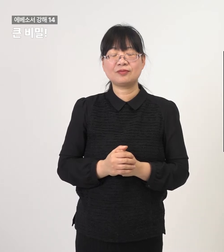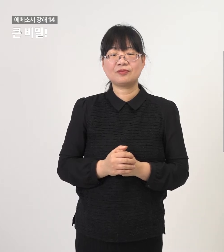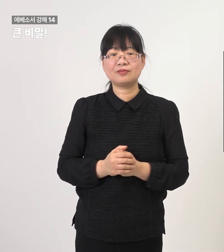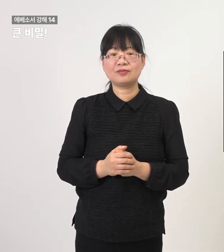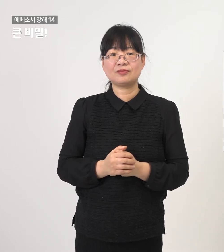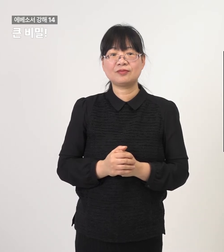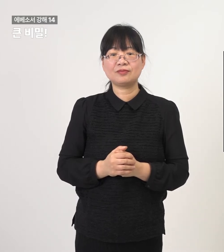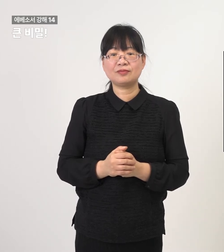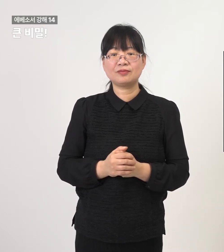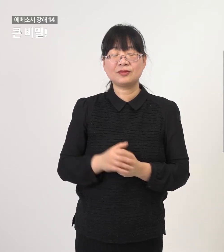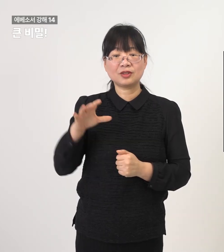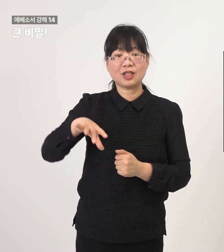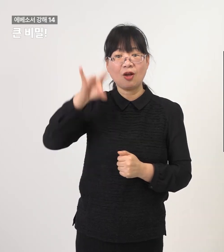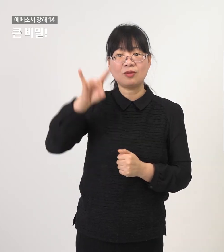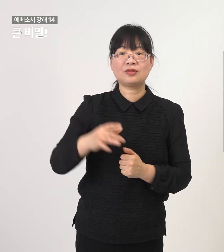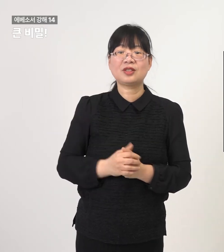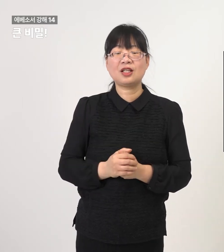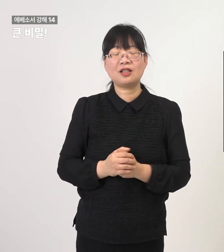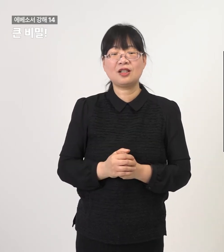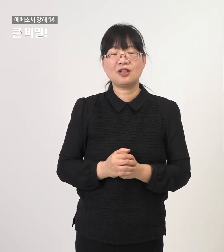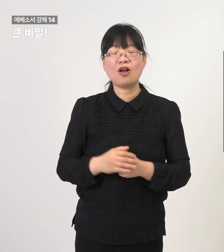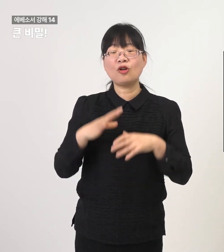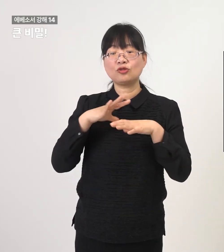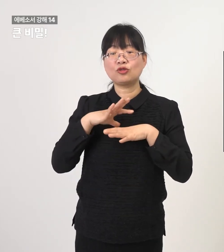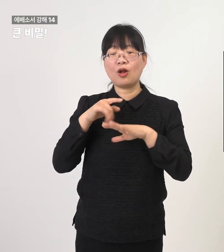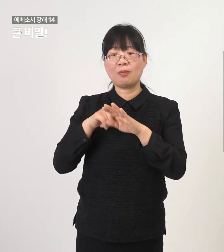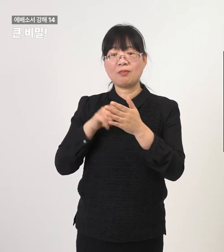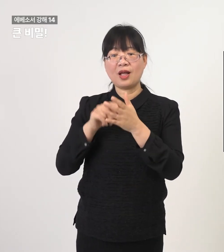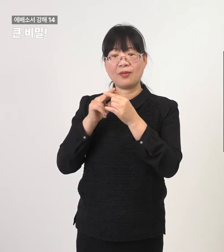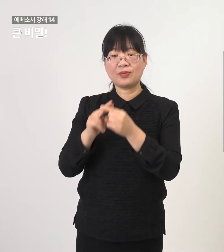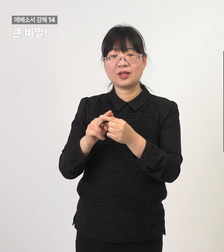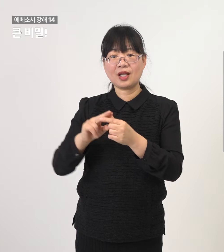예. 자, 처음에는 두려움과